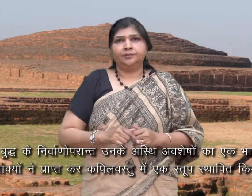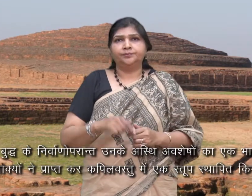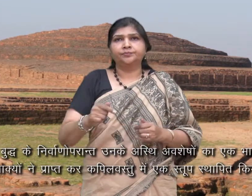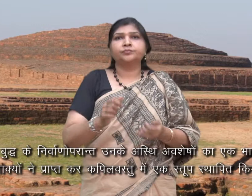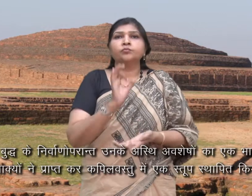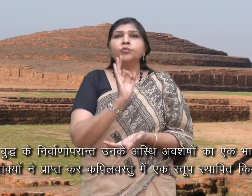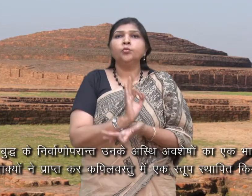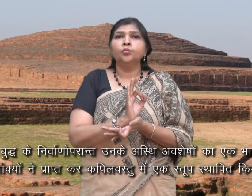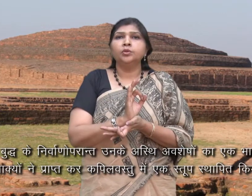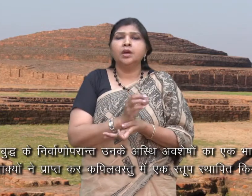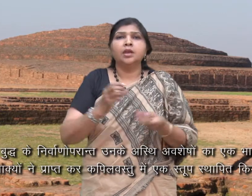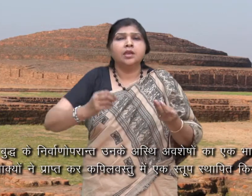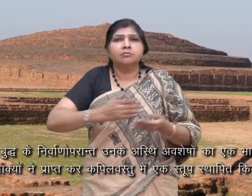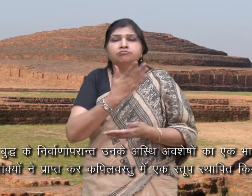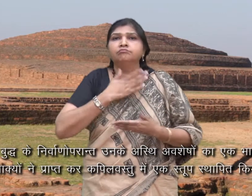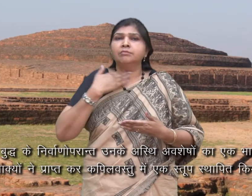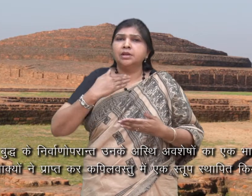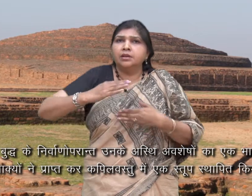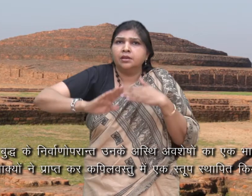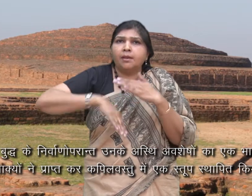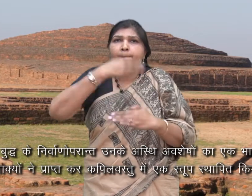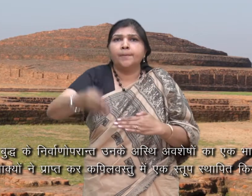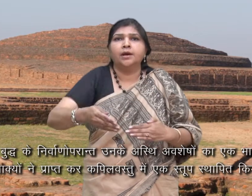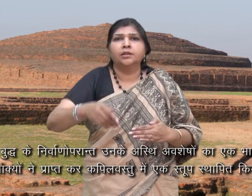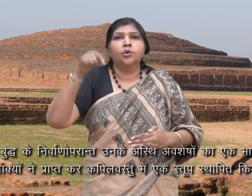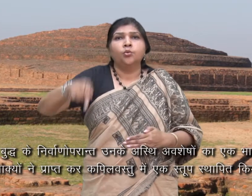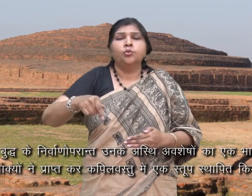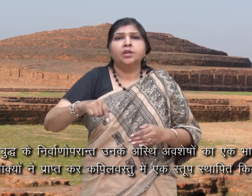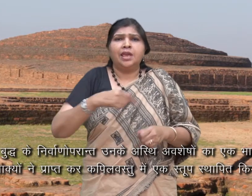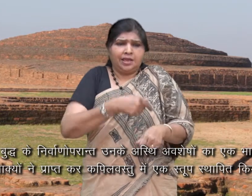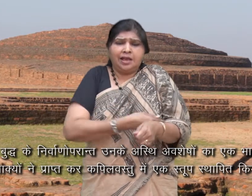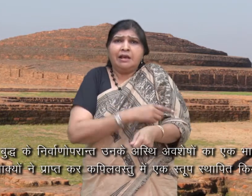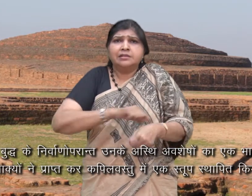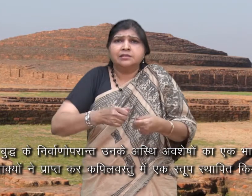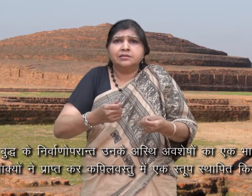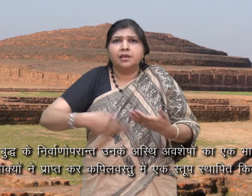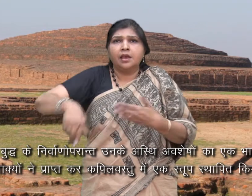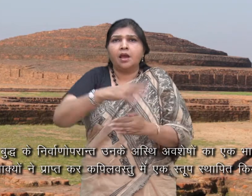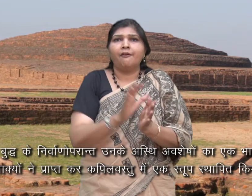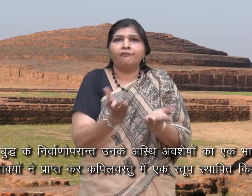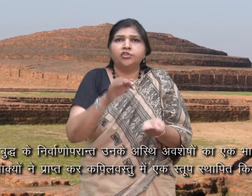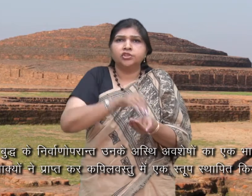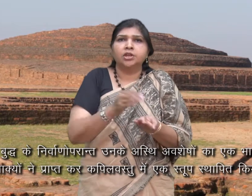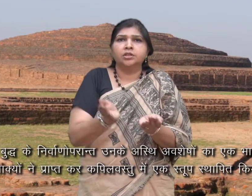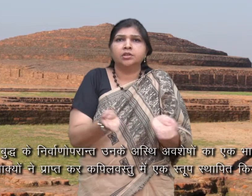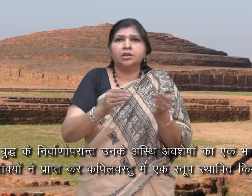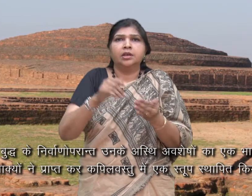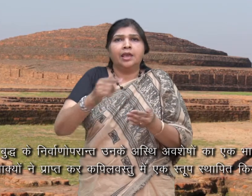बुद्ध के निर्वाणोपरांत उनके अस्थि अवशेषों का एक भाग शाक्यों ने प्राप्त कर कपिलवस्तु में एक